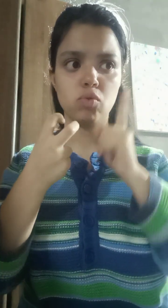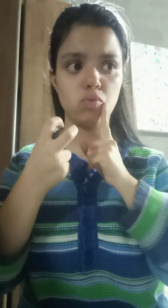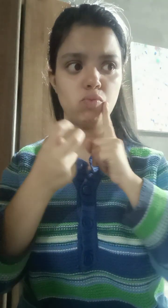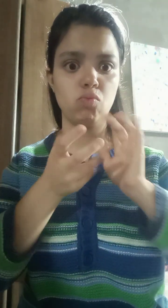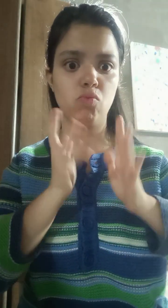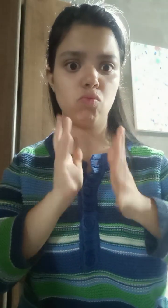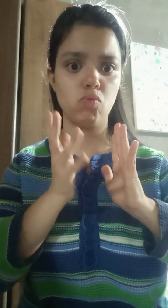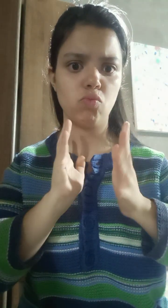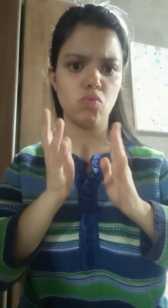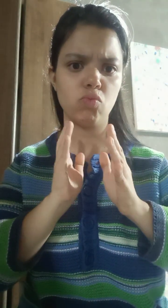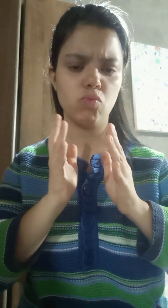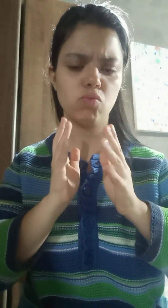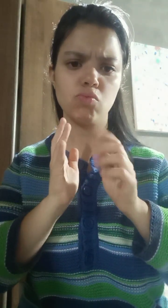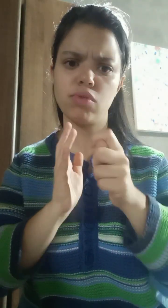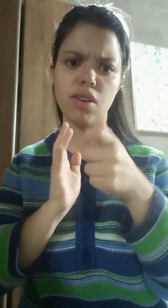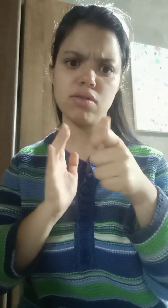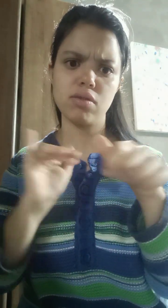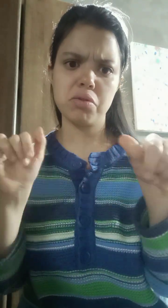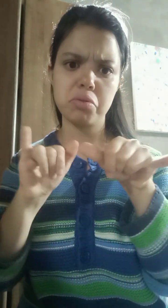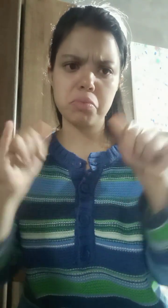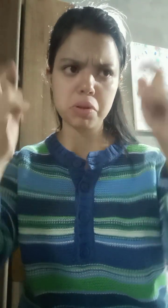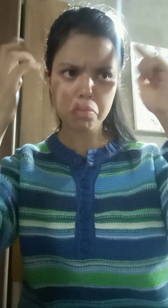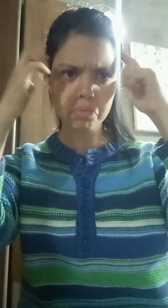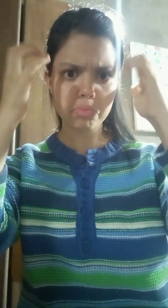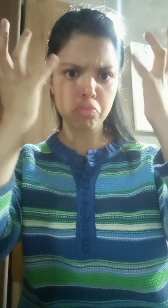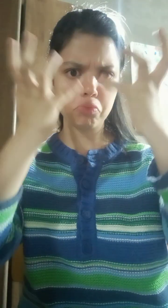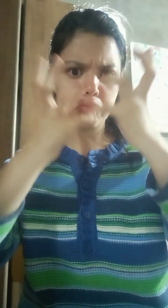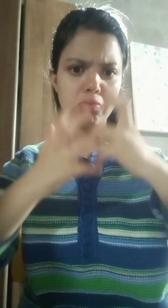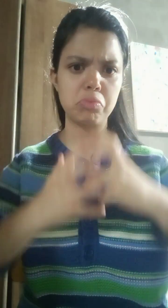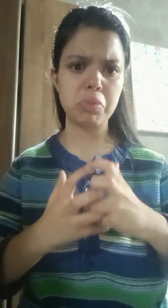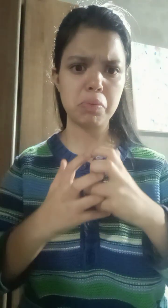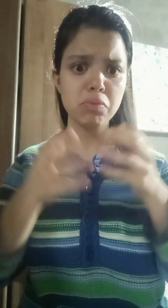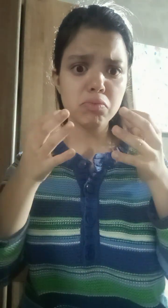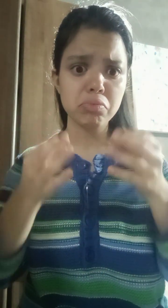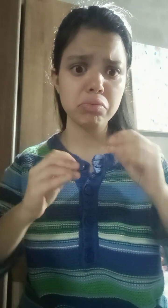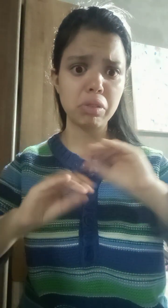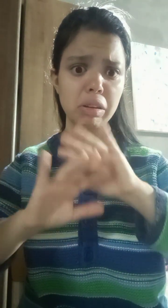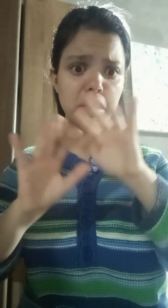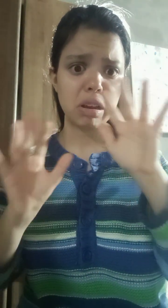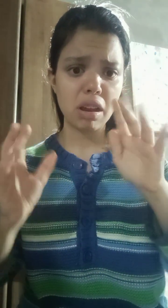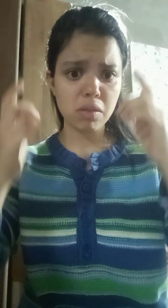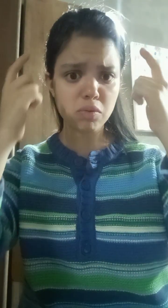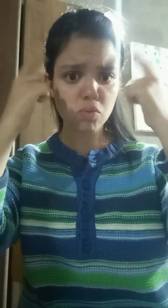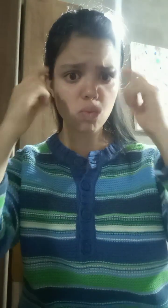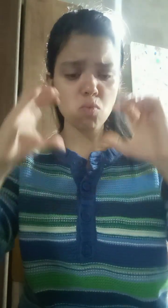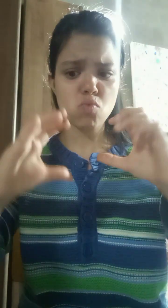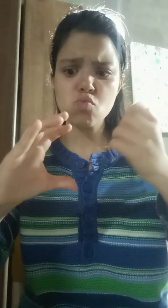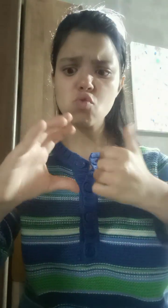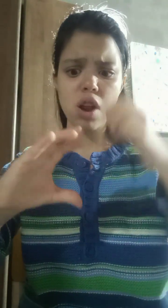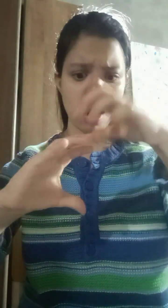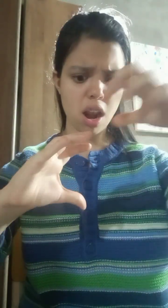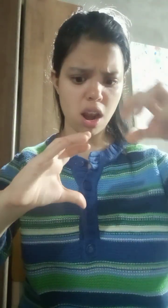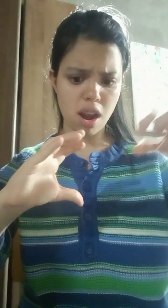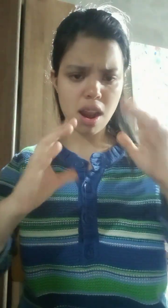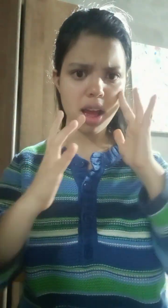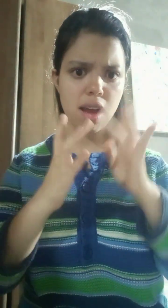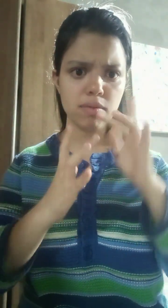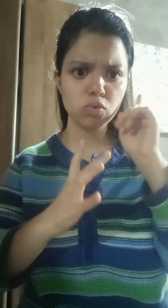regiones cerebrales que procesan ambas formas del lenguaje por igual. Los científicos han descubierto ahora que el área